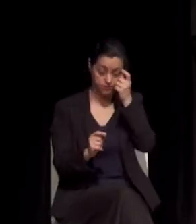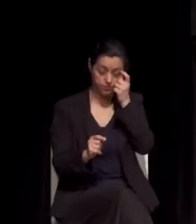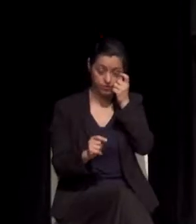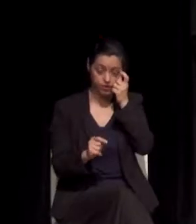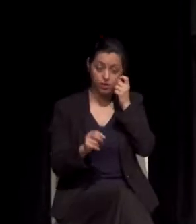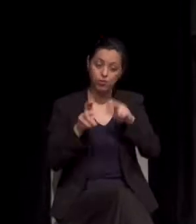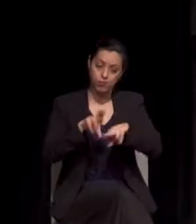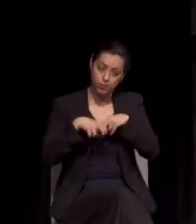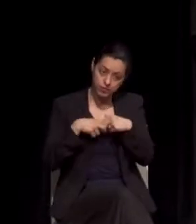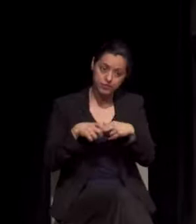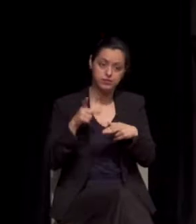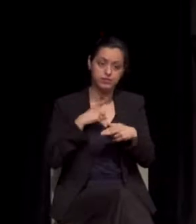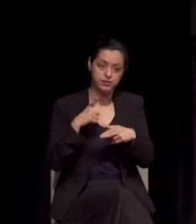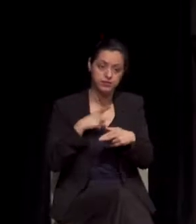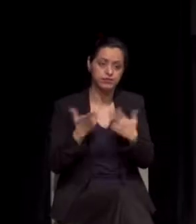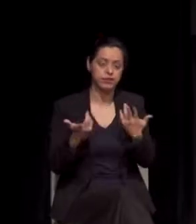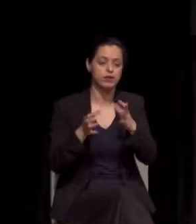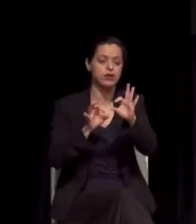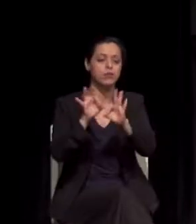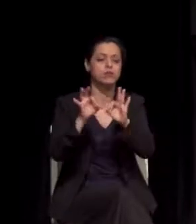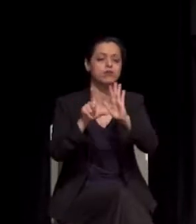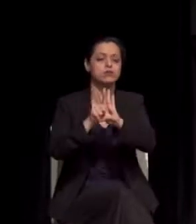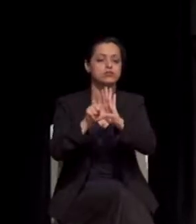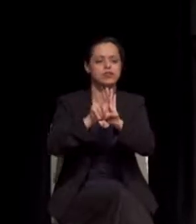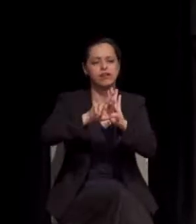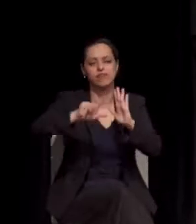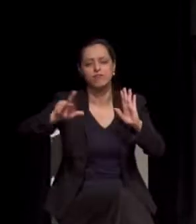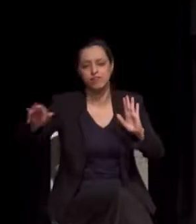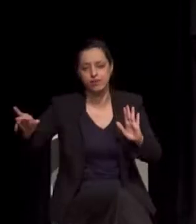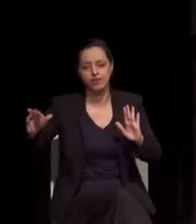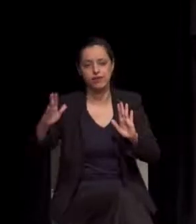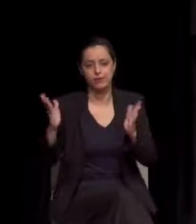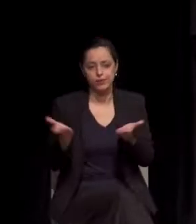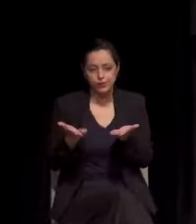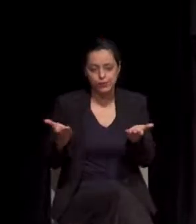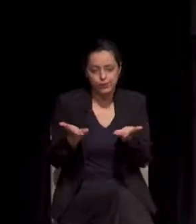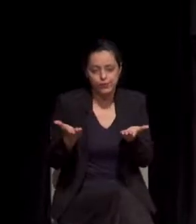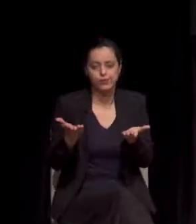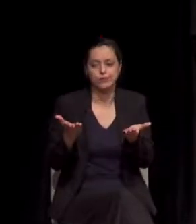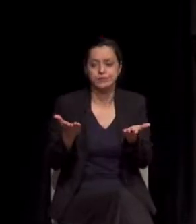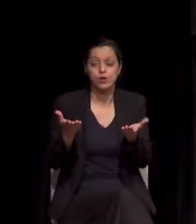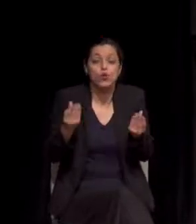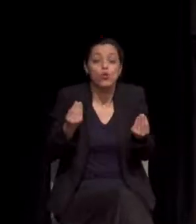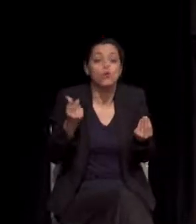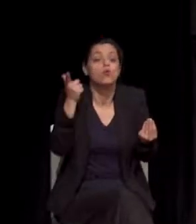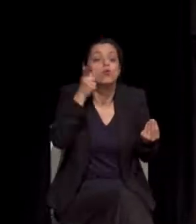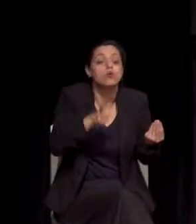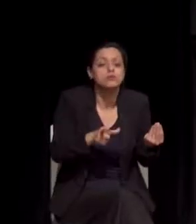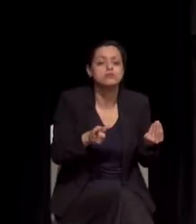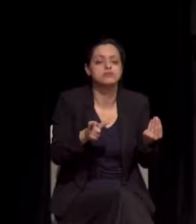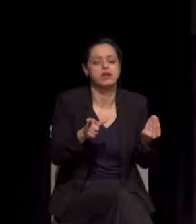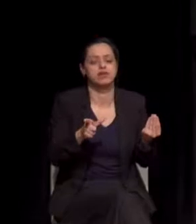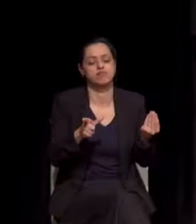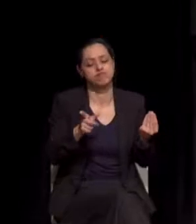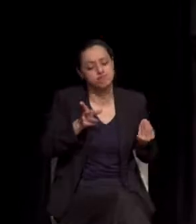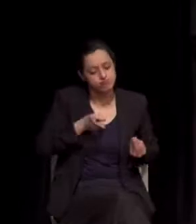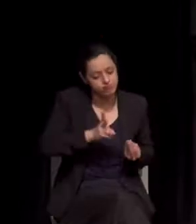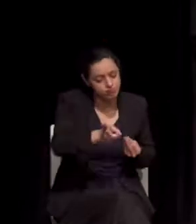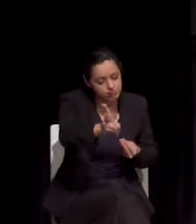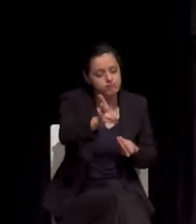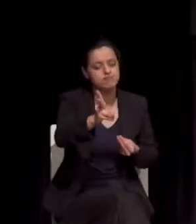leis estão aí, né? O que podemos fazer para continuar garantindo